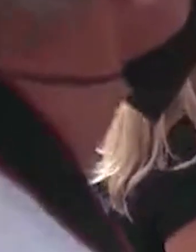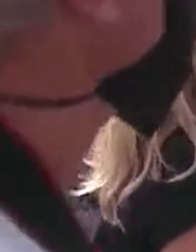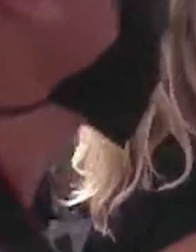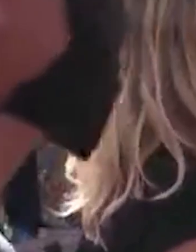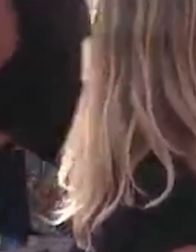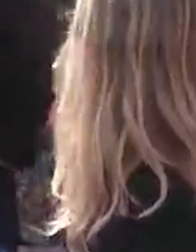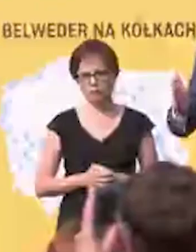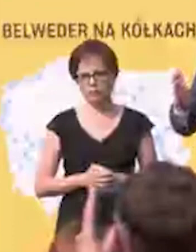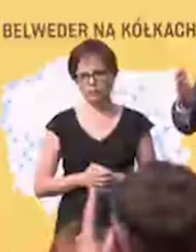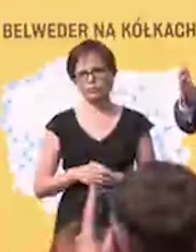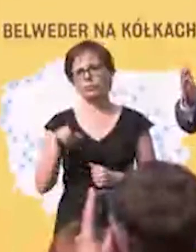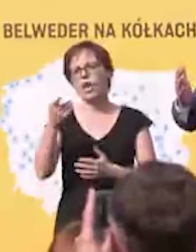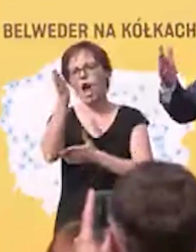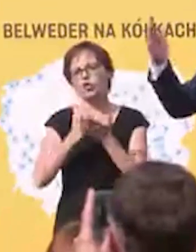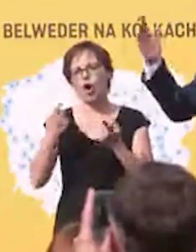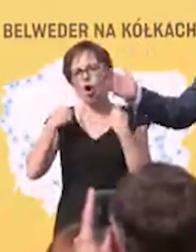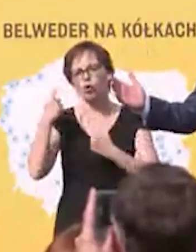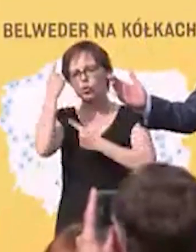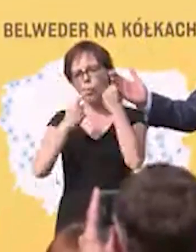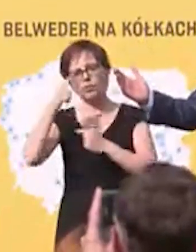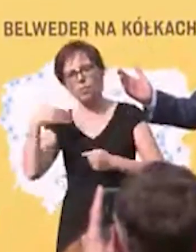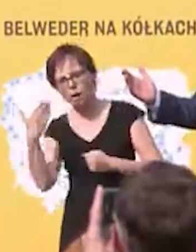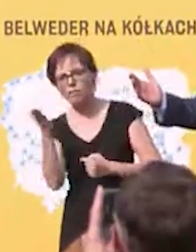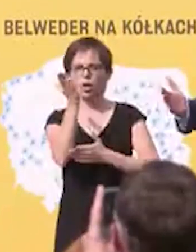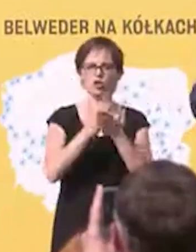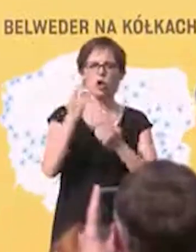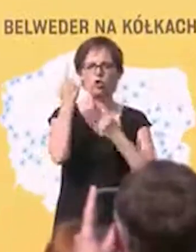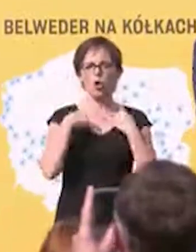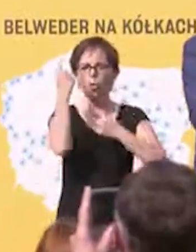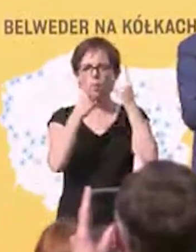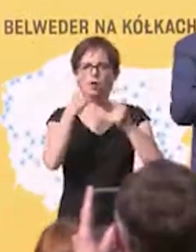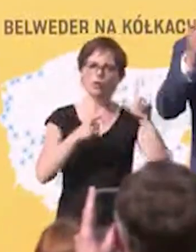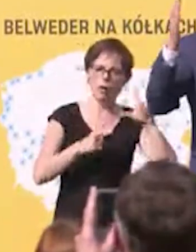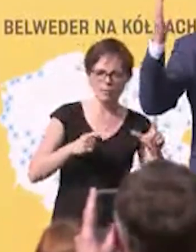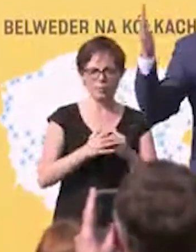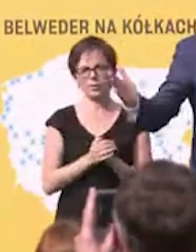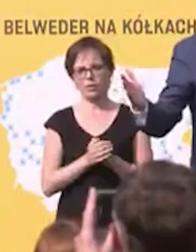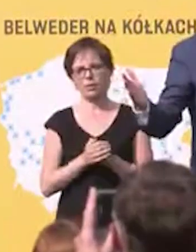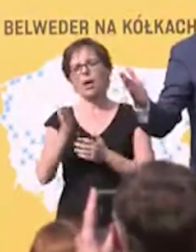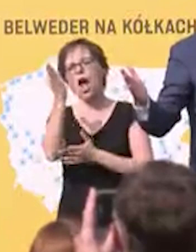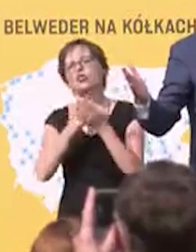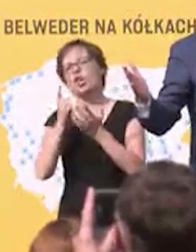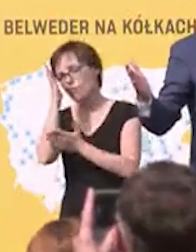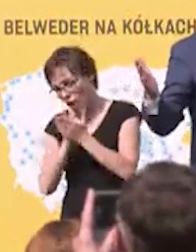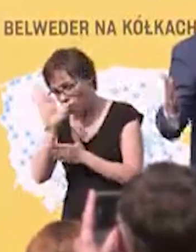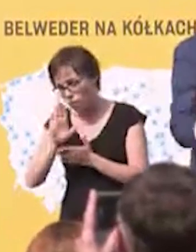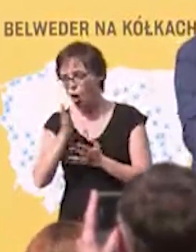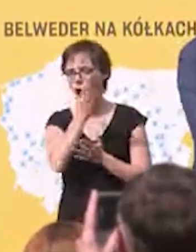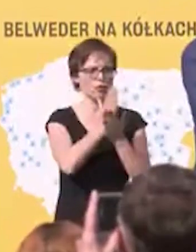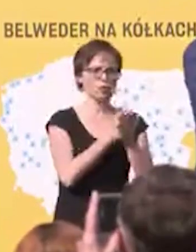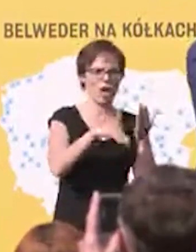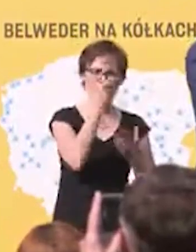z których jedni są z lewej, a drudzy z prawej. Jedni wierzą, drudzy nie wierzą.